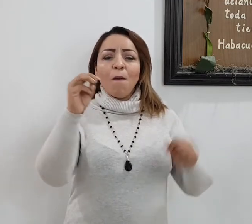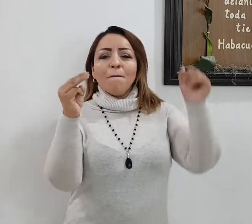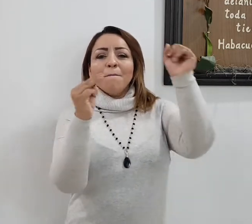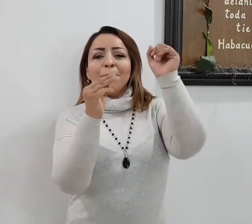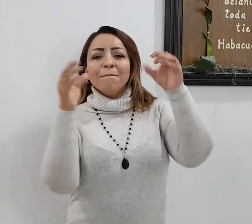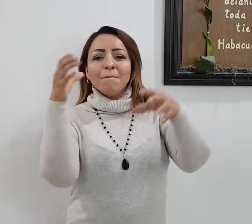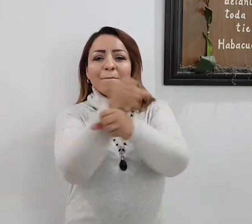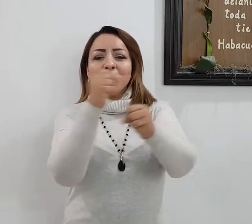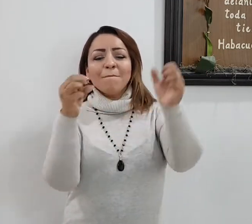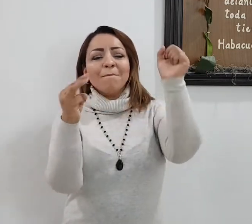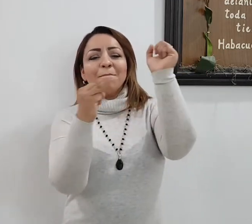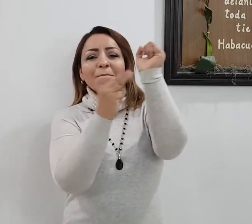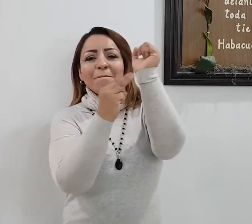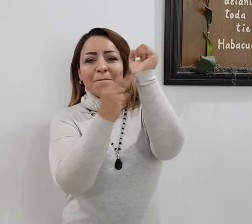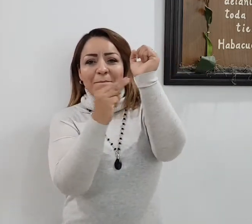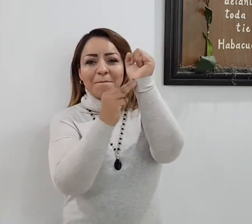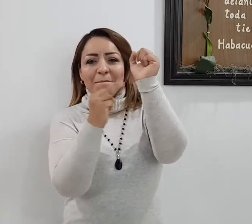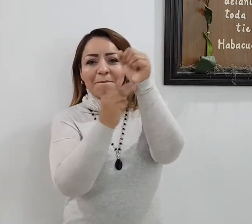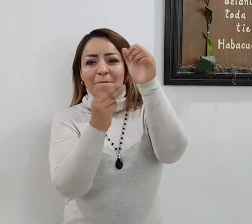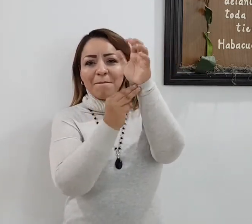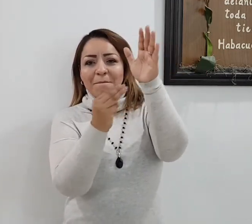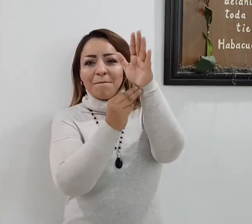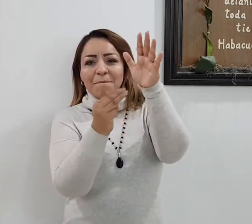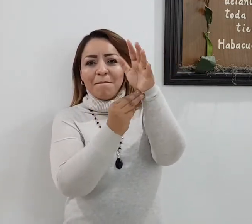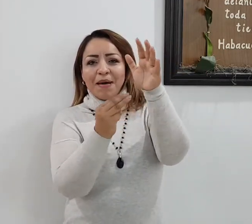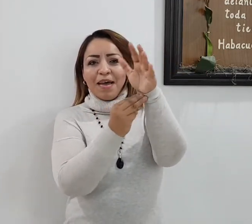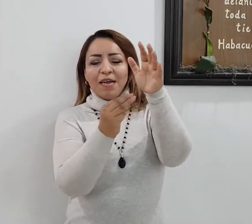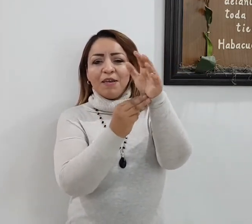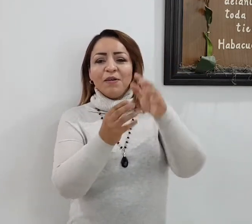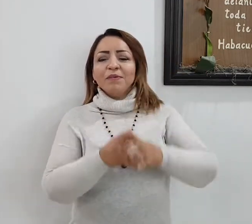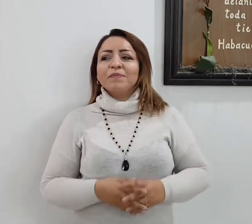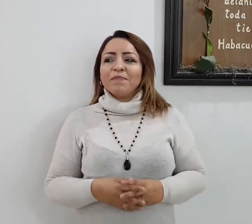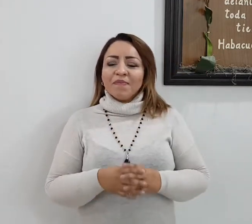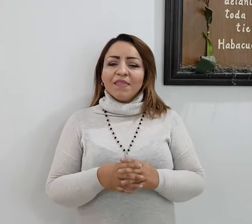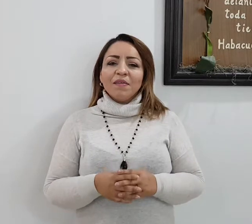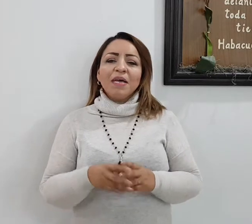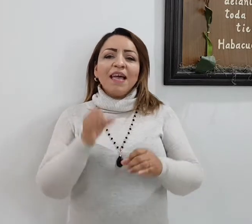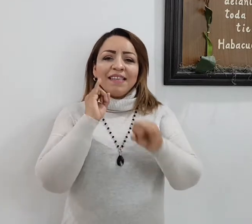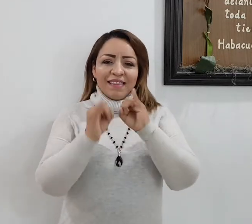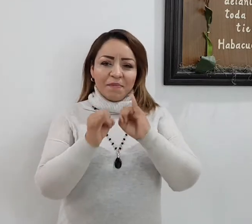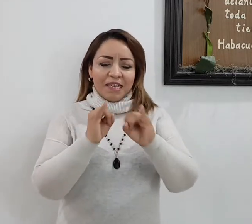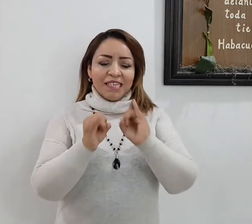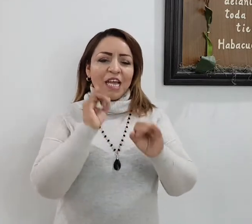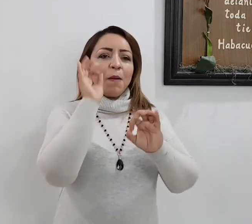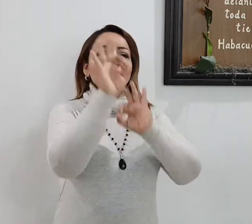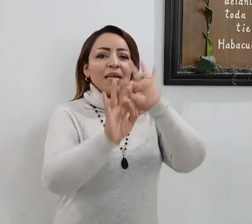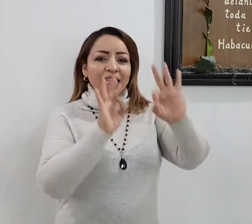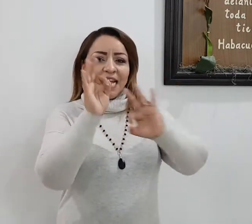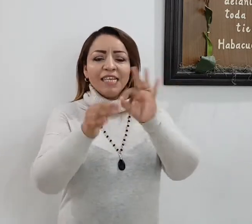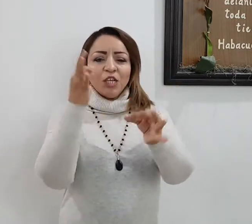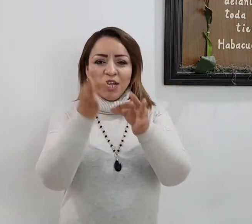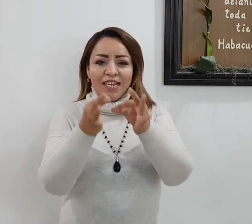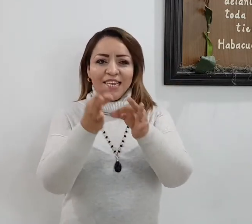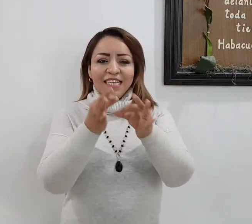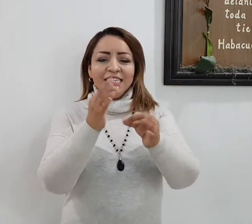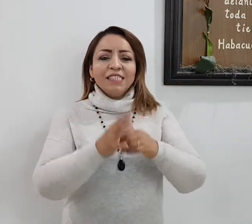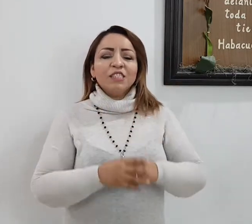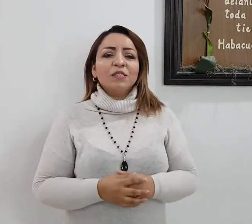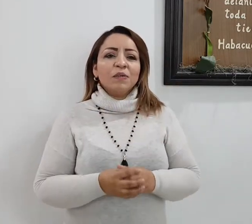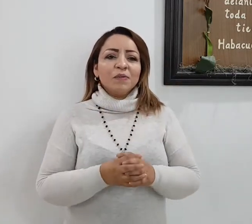en la búsqueda del Salvador, y veíamos que para encontrar al Salvador tenía implicaciones, hermanos,